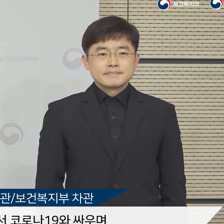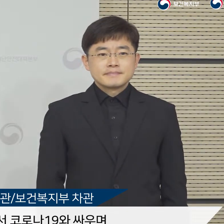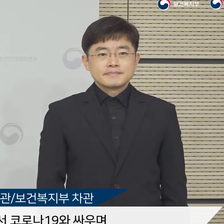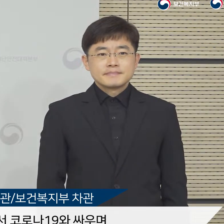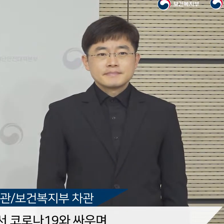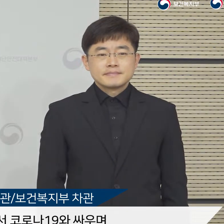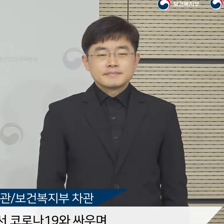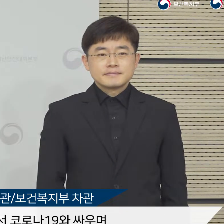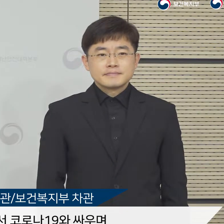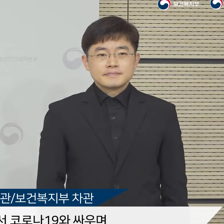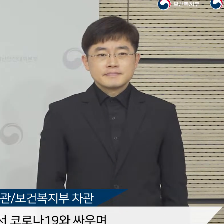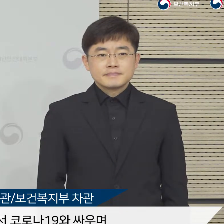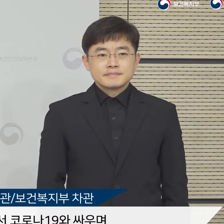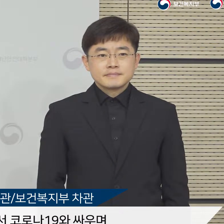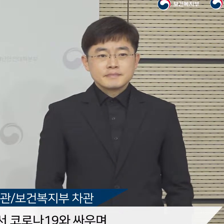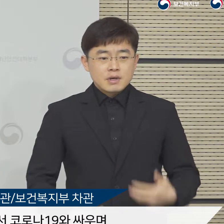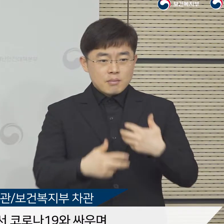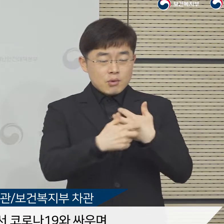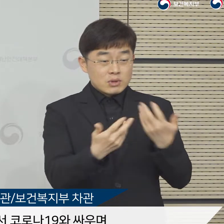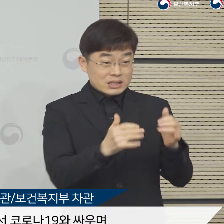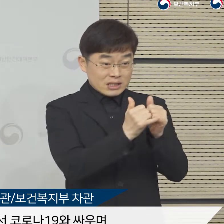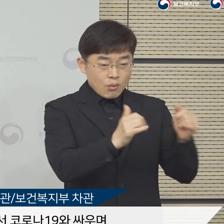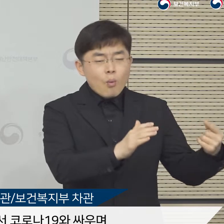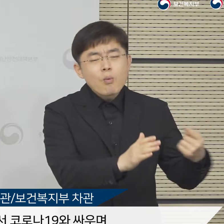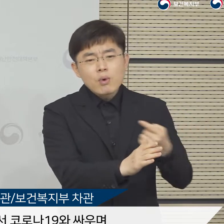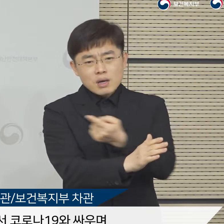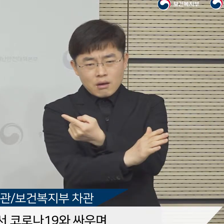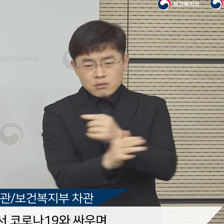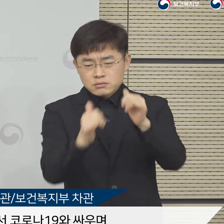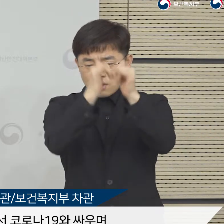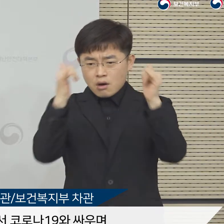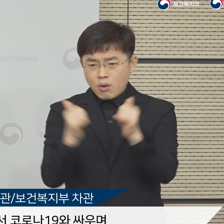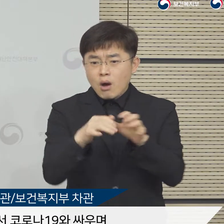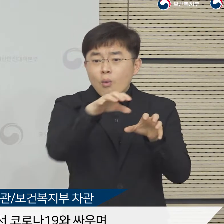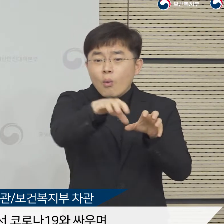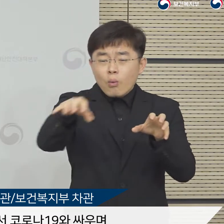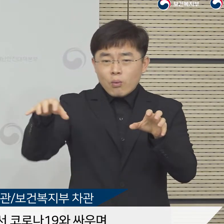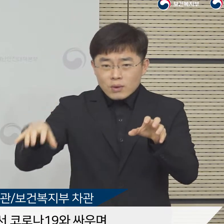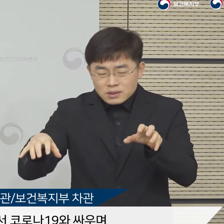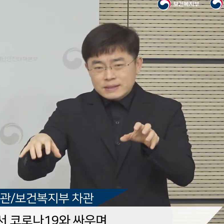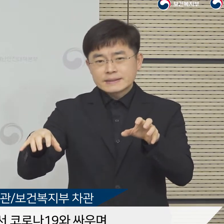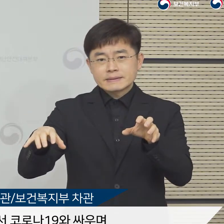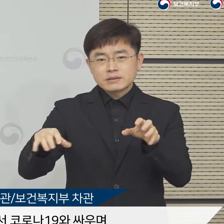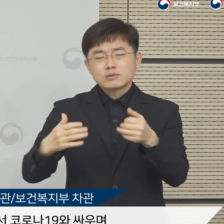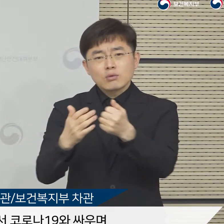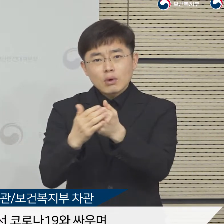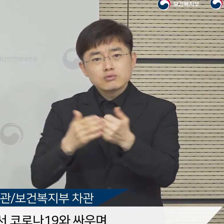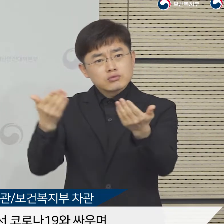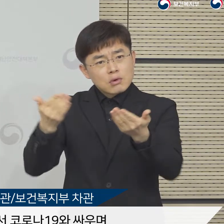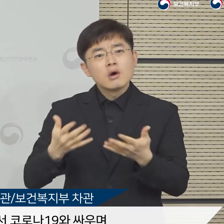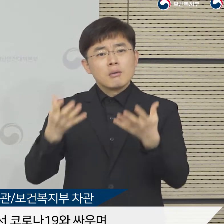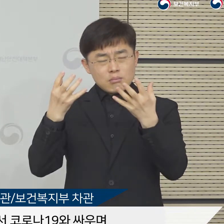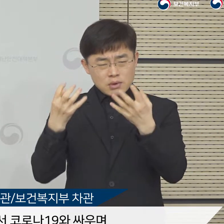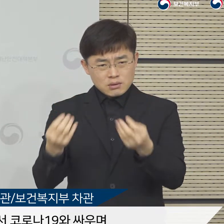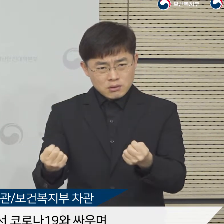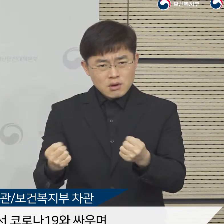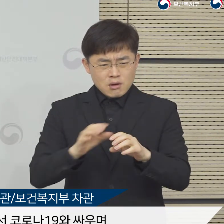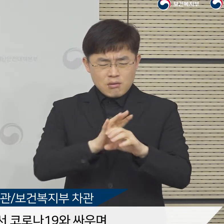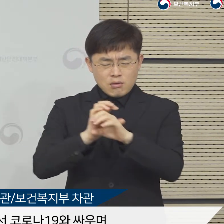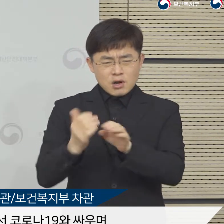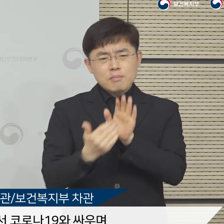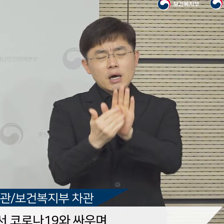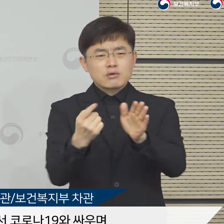한편 의료진들 이외에도 우리 사회 곳곳에서 코로나19와 싸우며 묵묵히